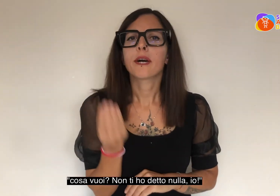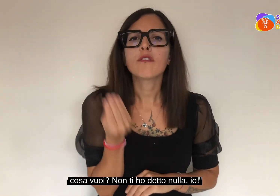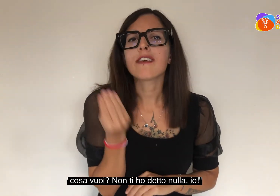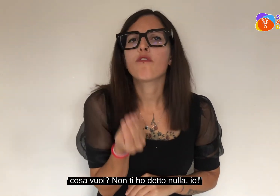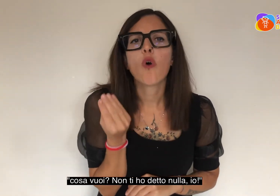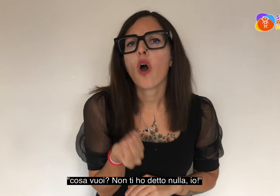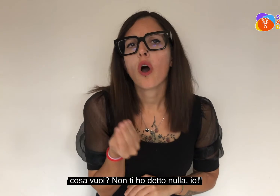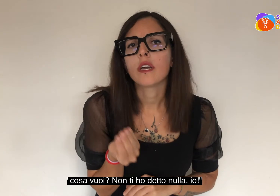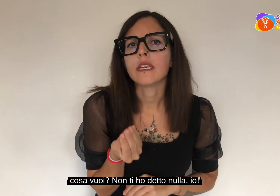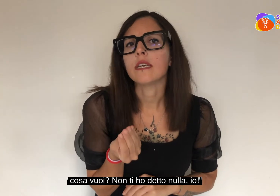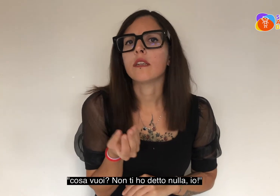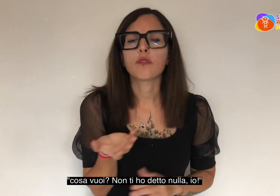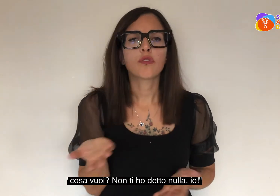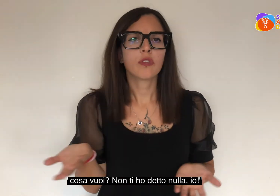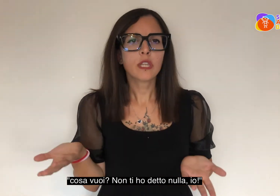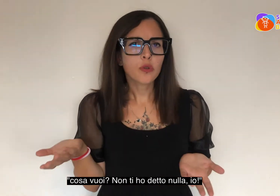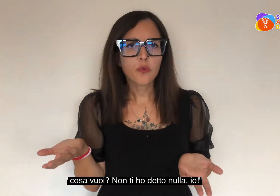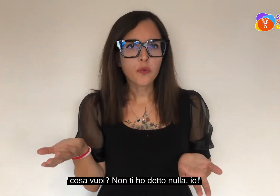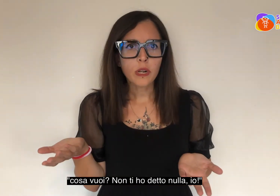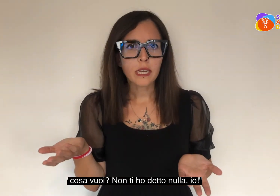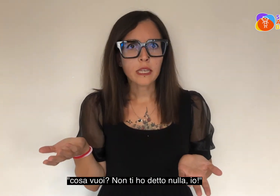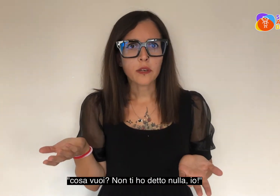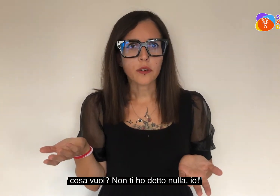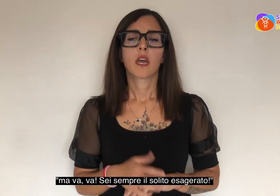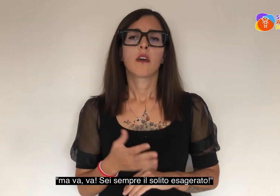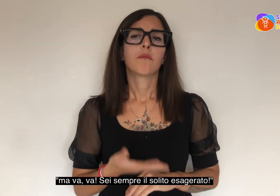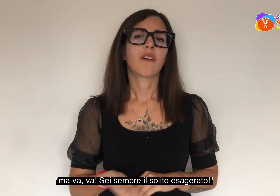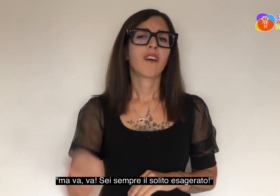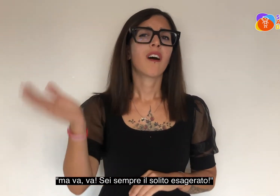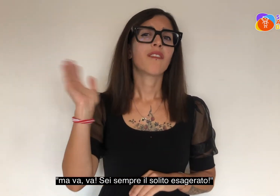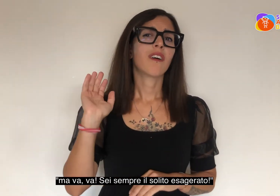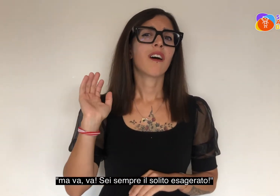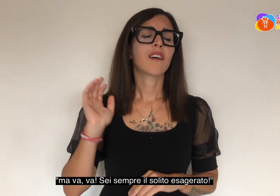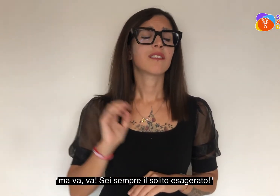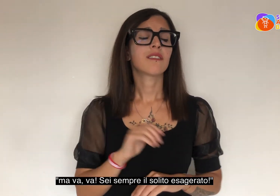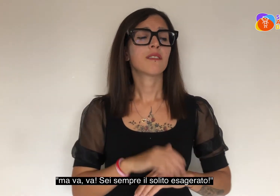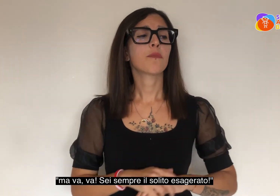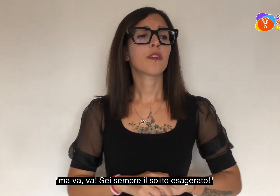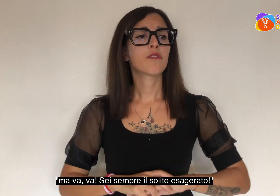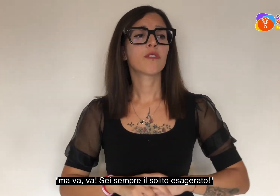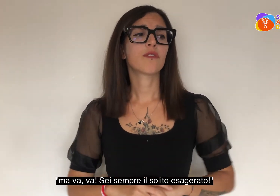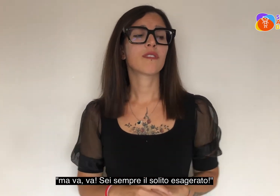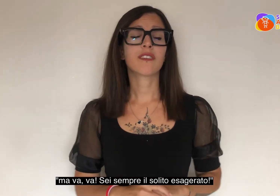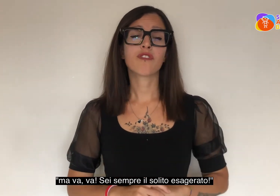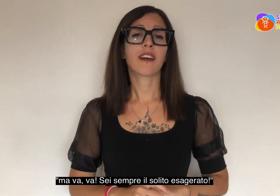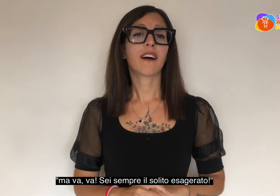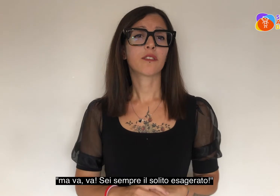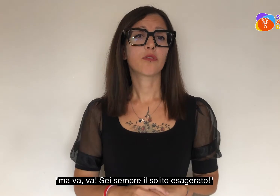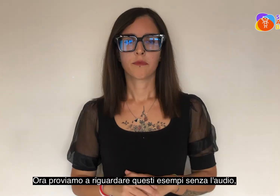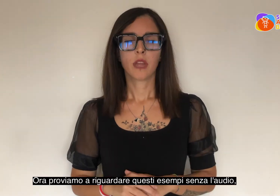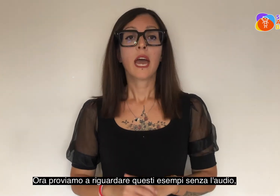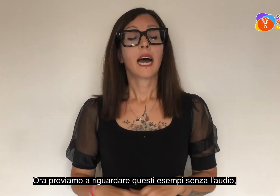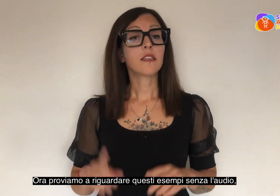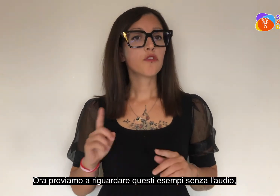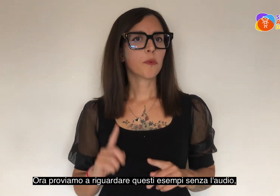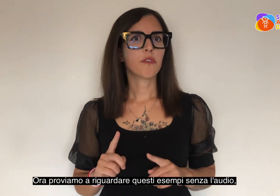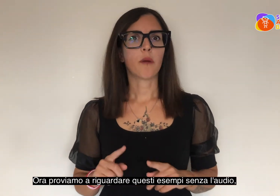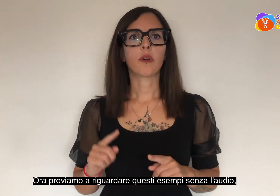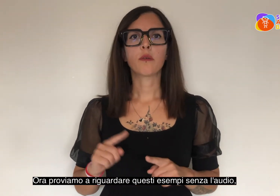cosa vuoi? Non ti ho detto nulla io. Ma va, sei sempre il solito esagerato. Adesso proviamo a